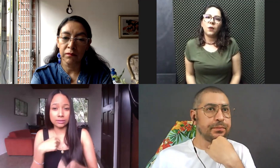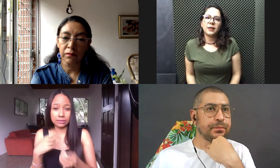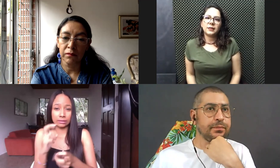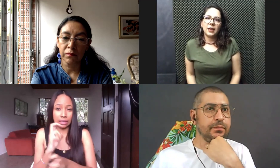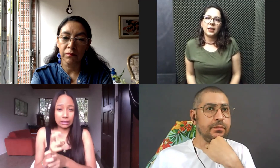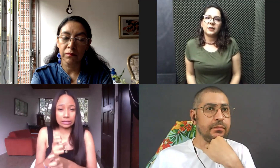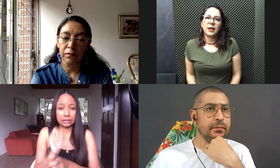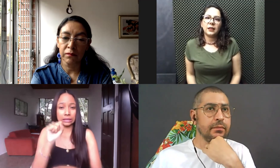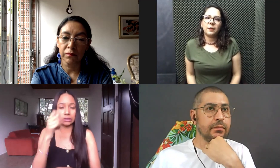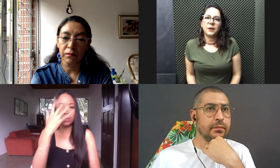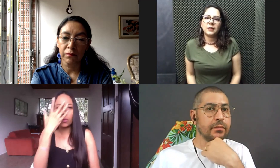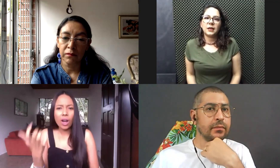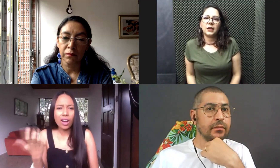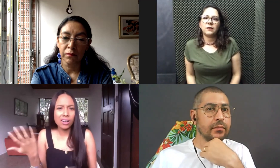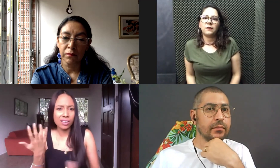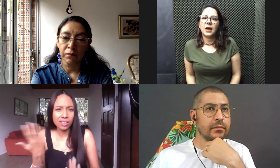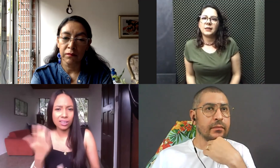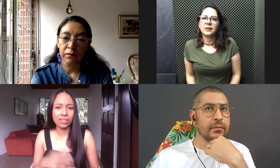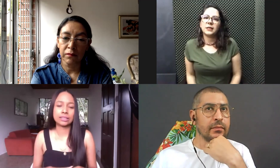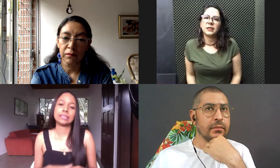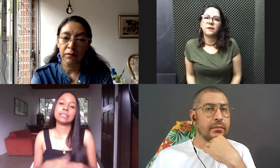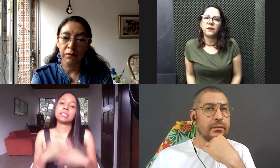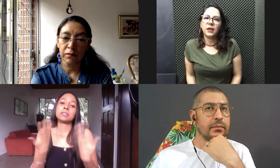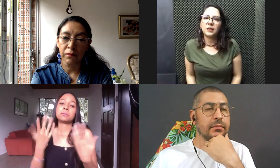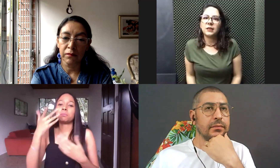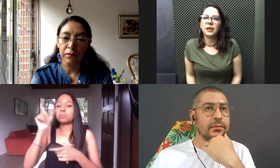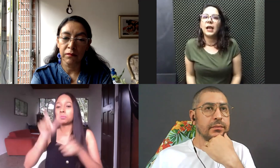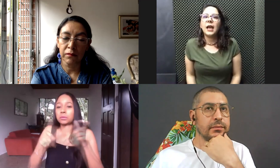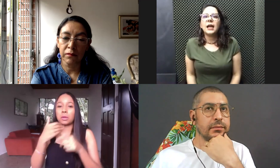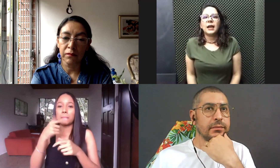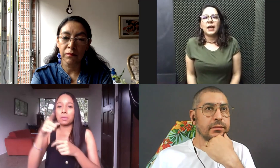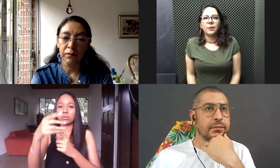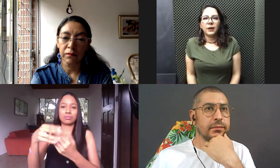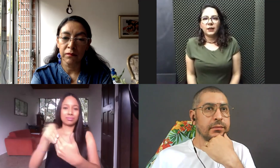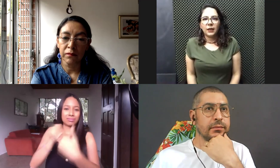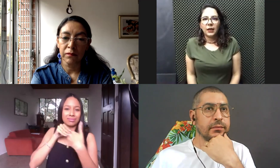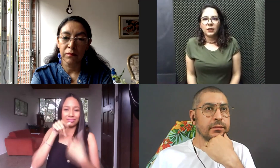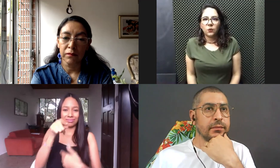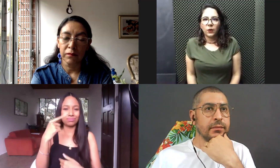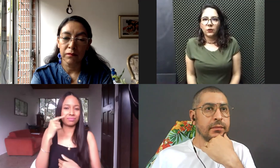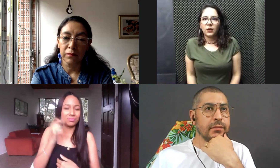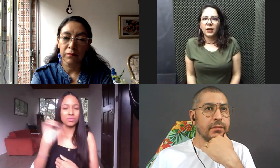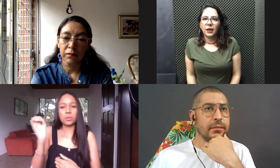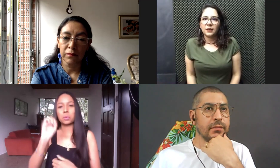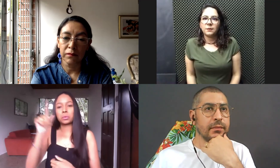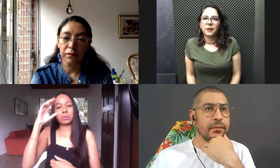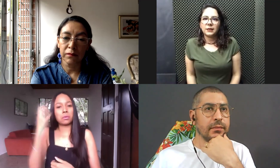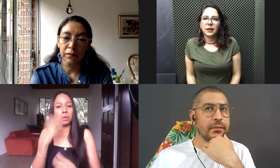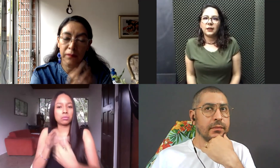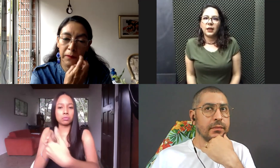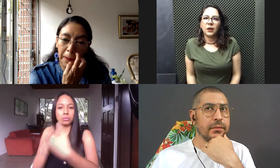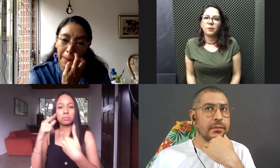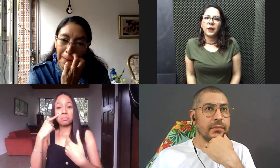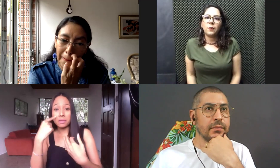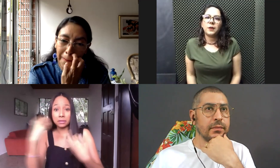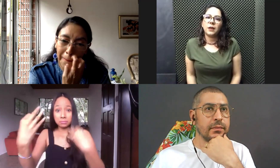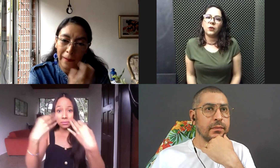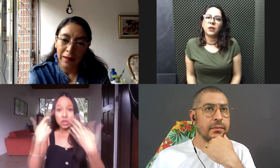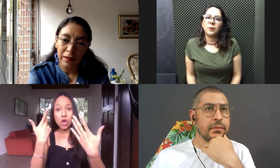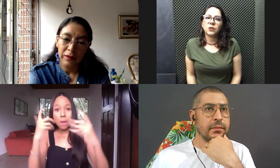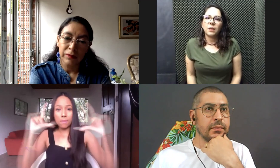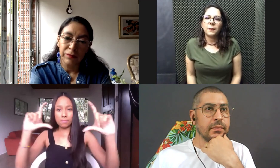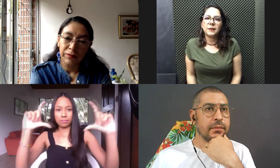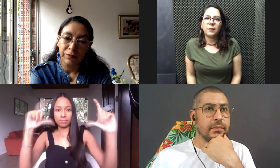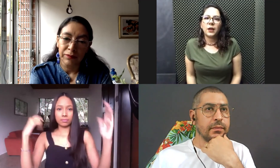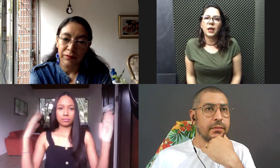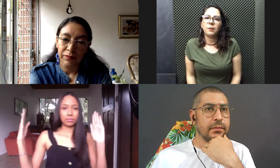lengua de señas, la gente piensa que es fácil o es difícil. Realmente les cuento que es bastante complejo. Primero